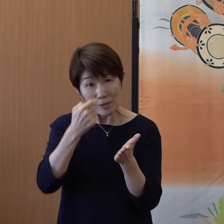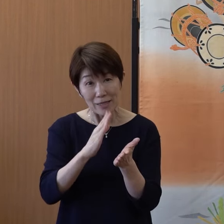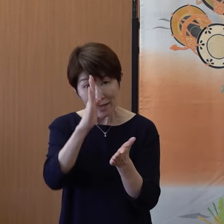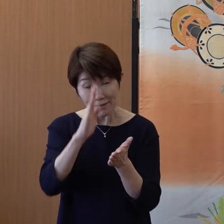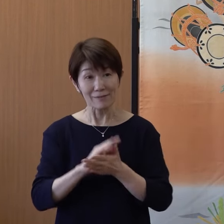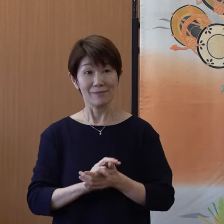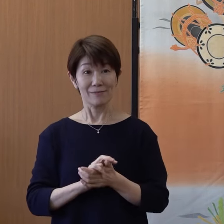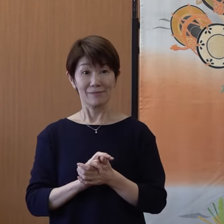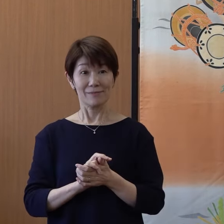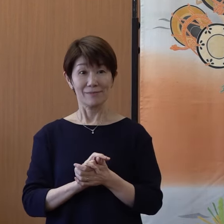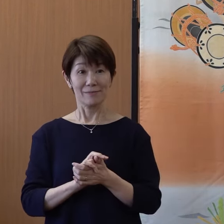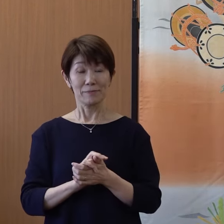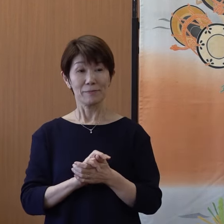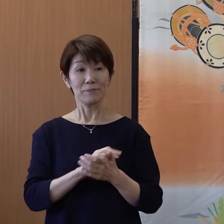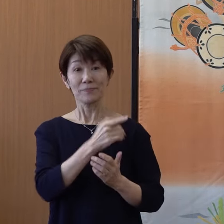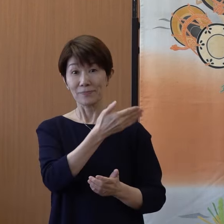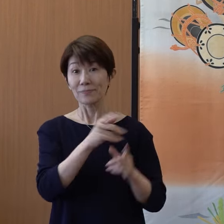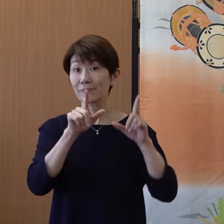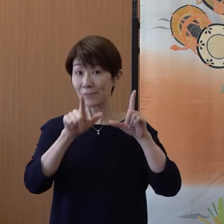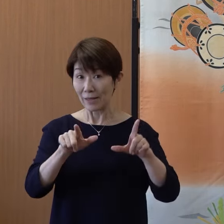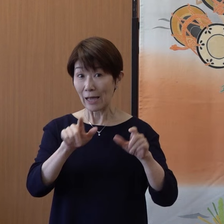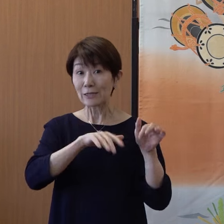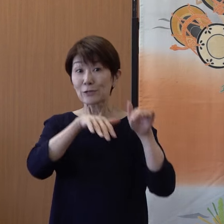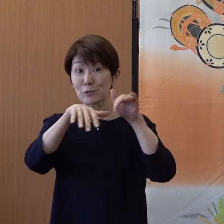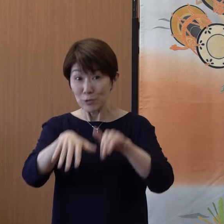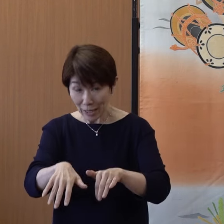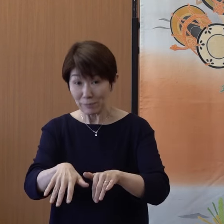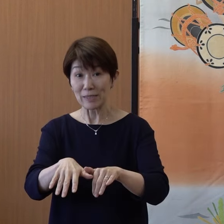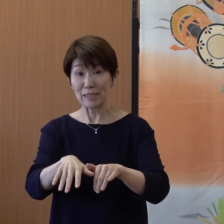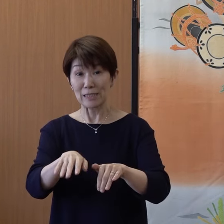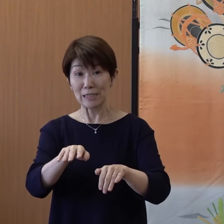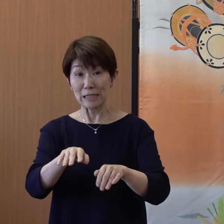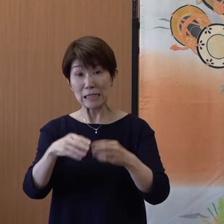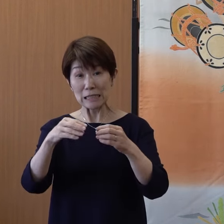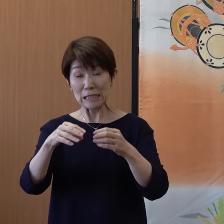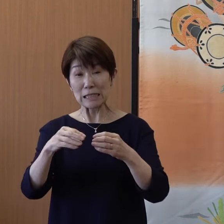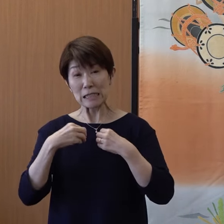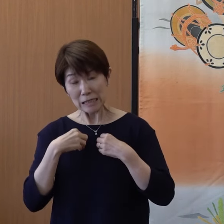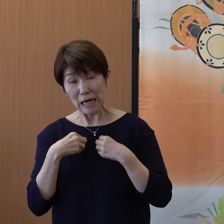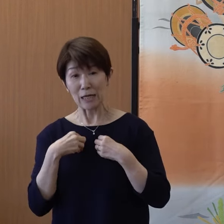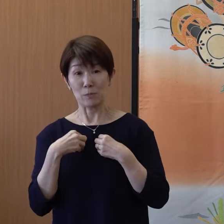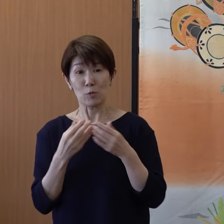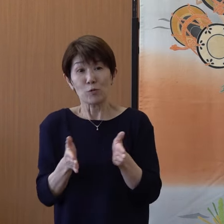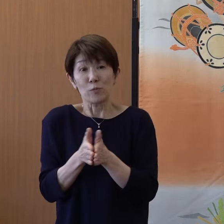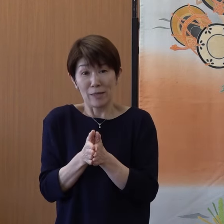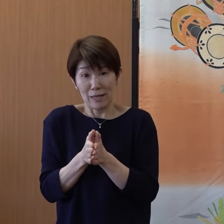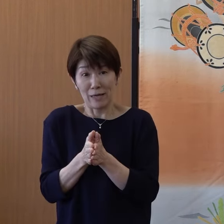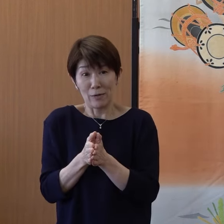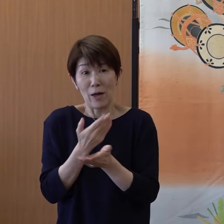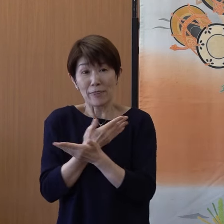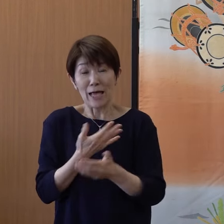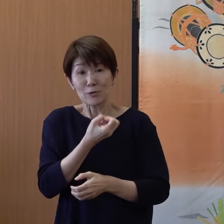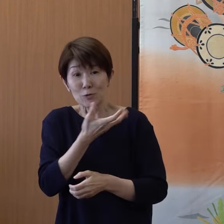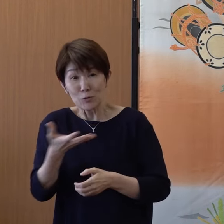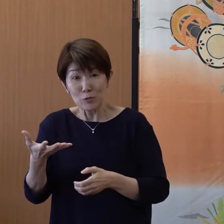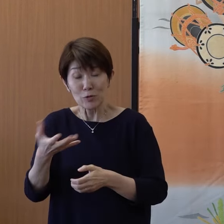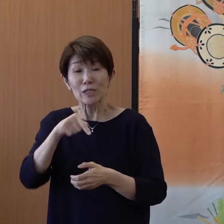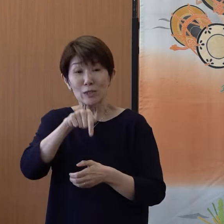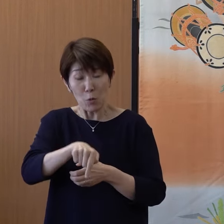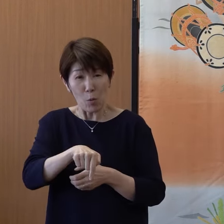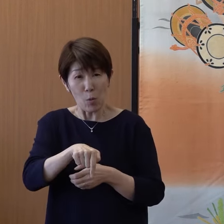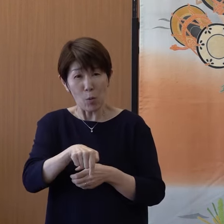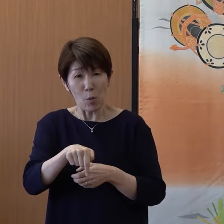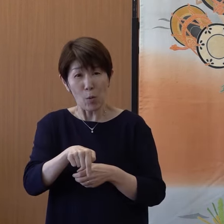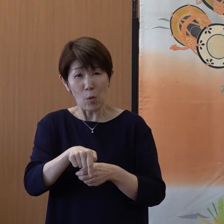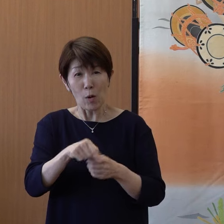津波被害も含めて高潮被害等も含めてですね、これから内水でどういった被害が起きるかということ